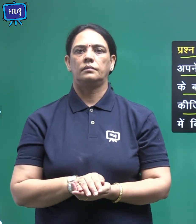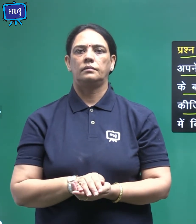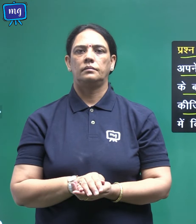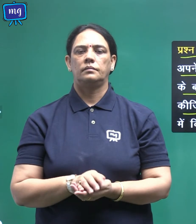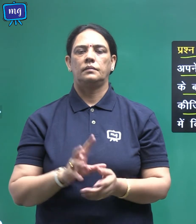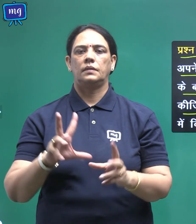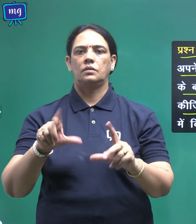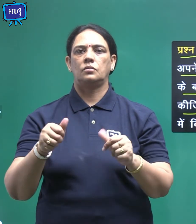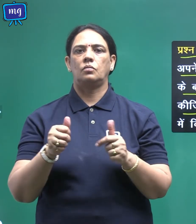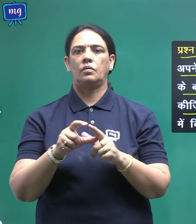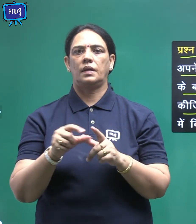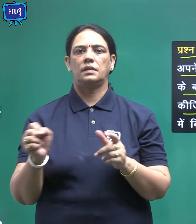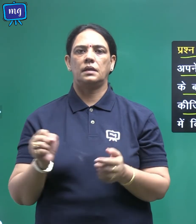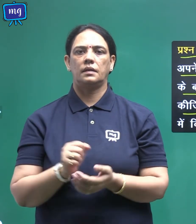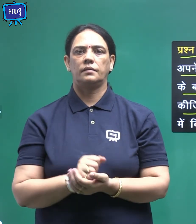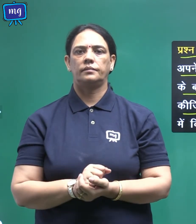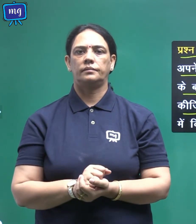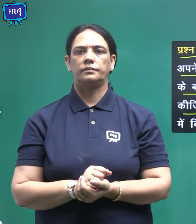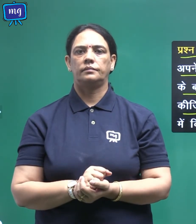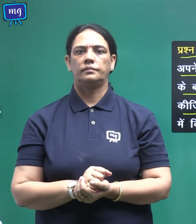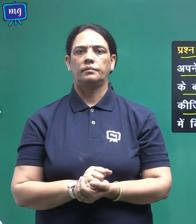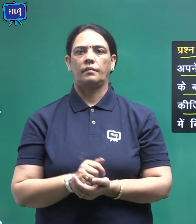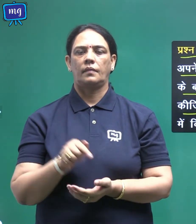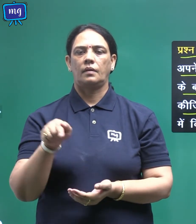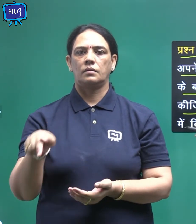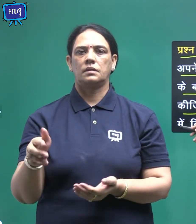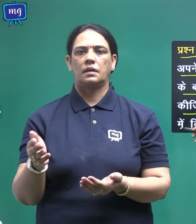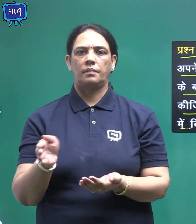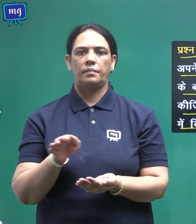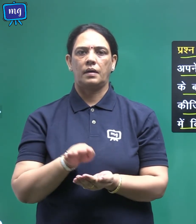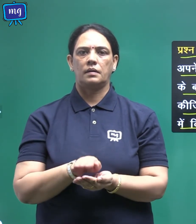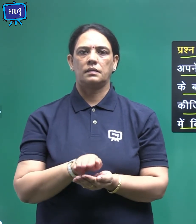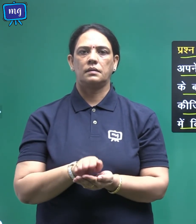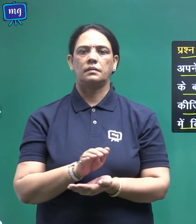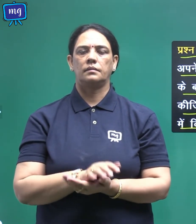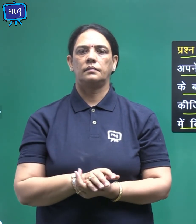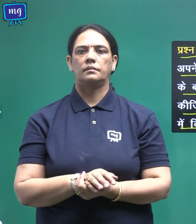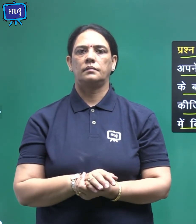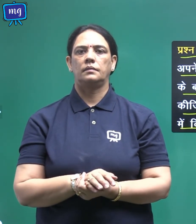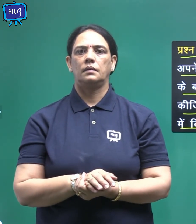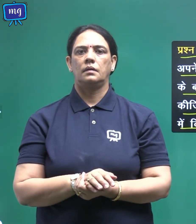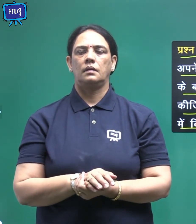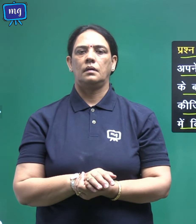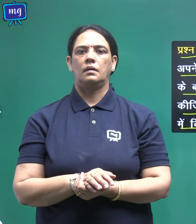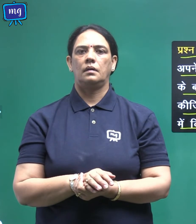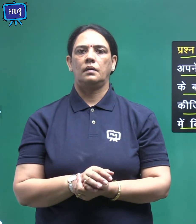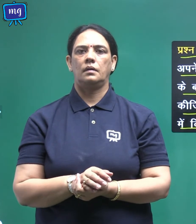ज्ञात कीजिए उसके पास शुरू में